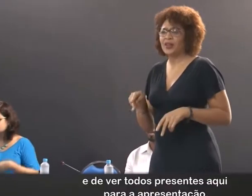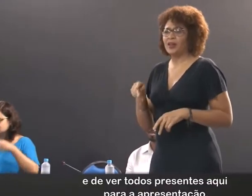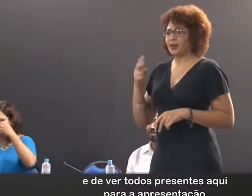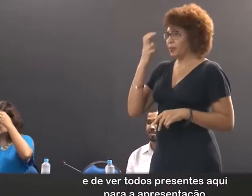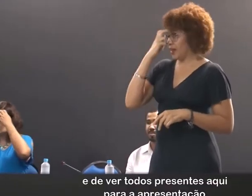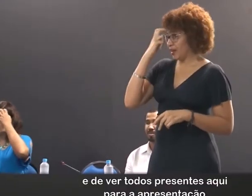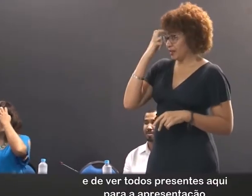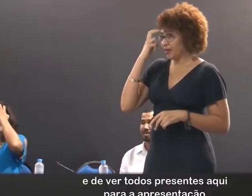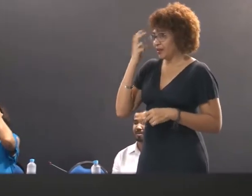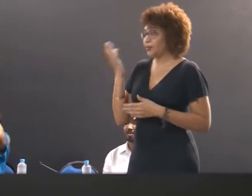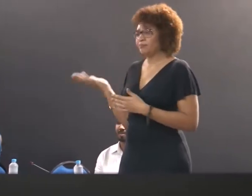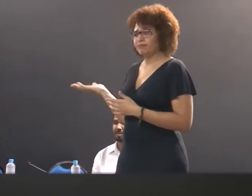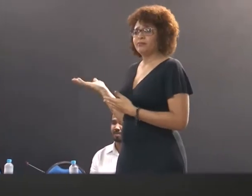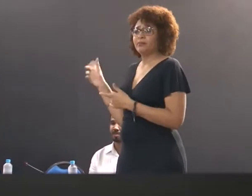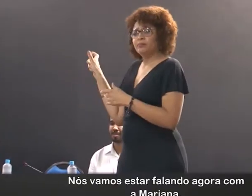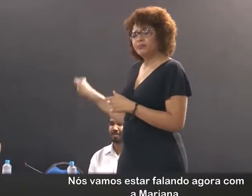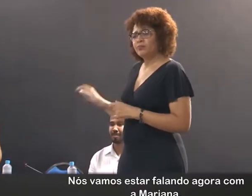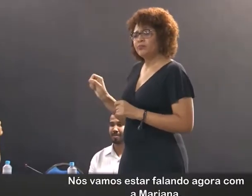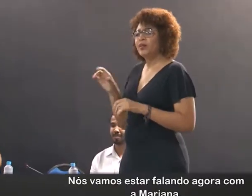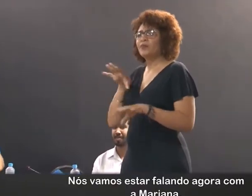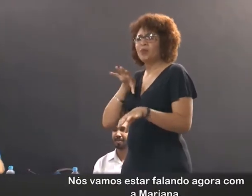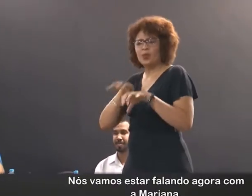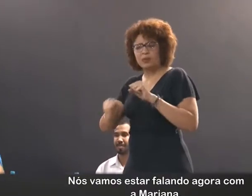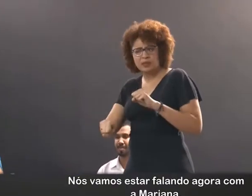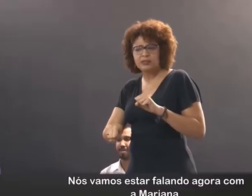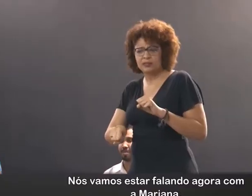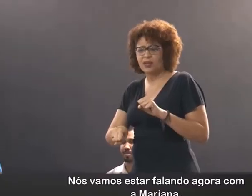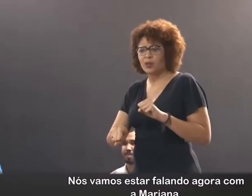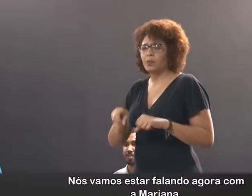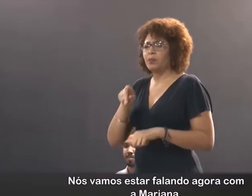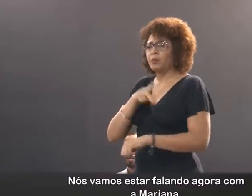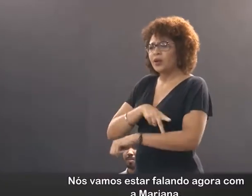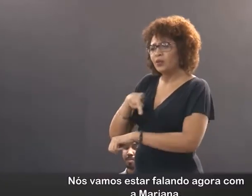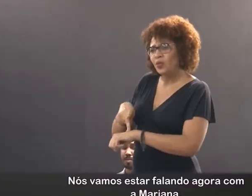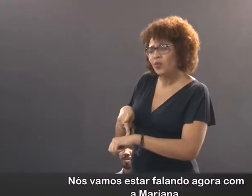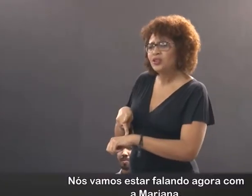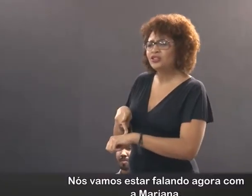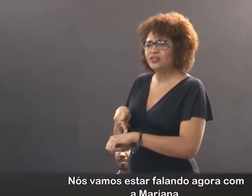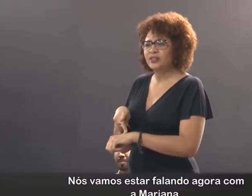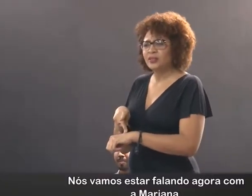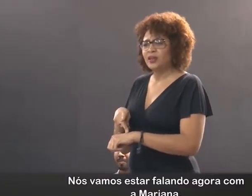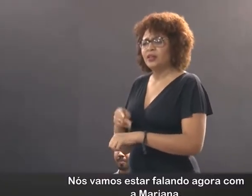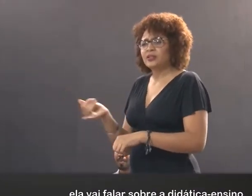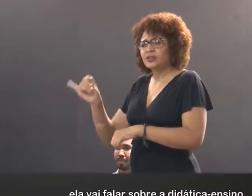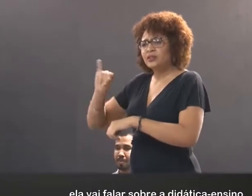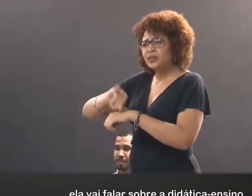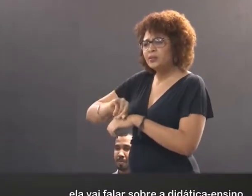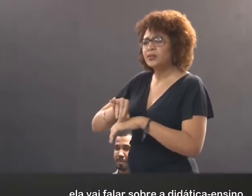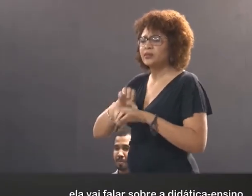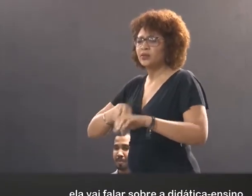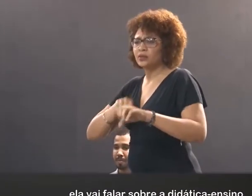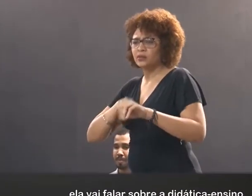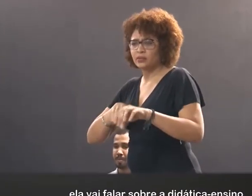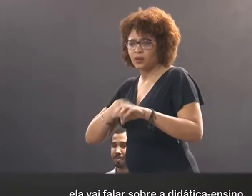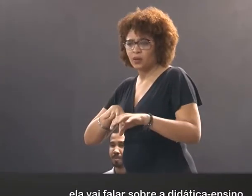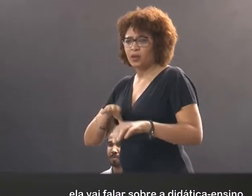para a apresentação. Bom, nós vamos estar falando agora com a Mariana, sendo uma das palestrantes.